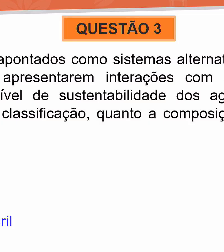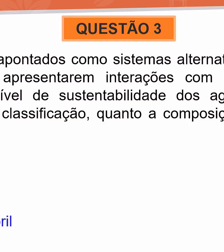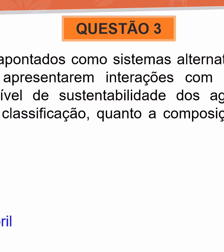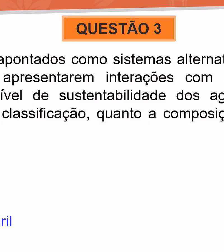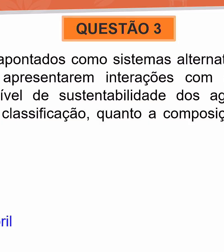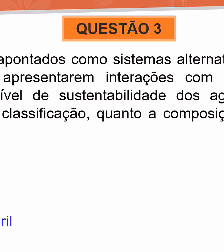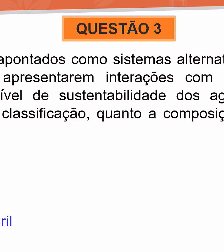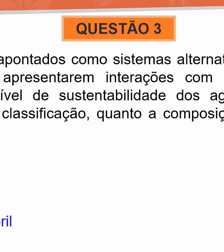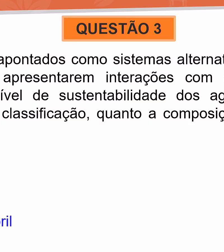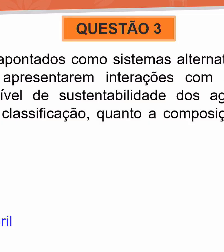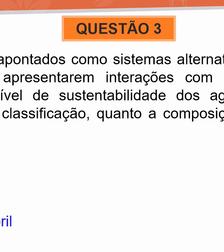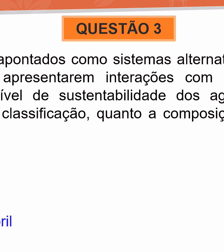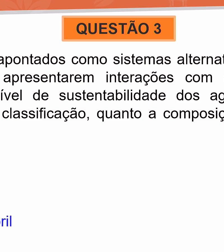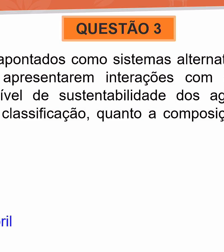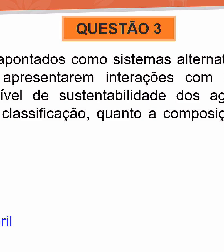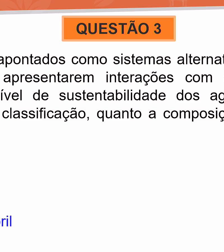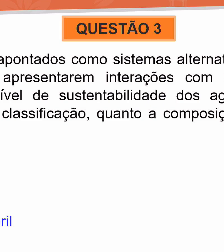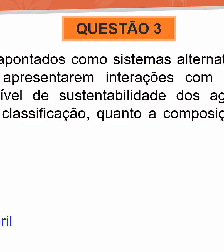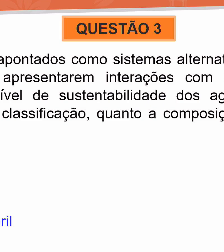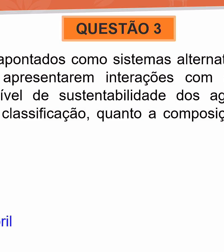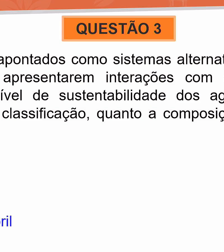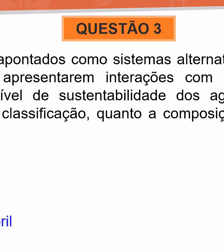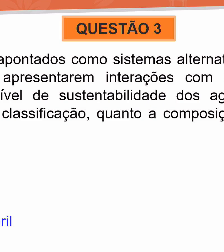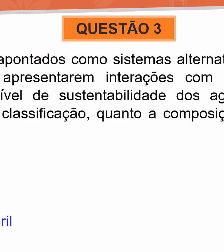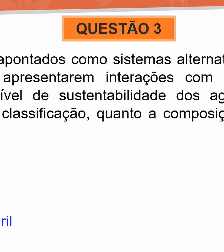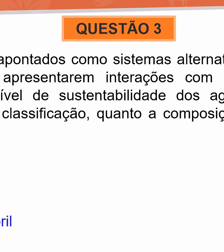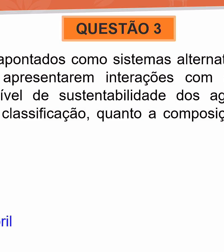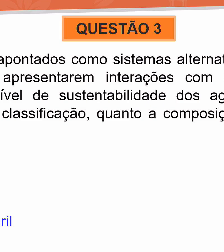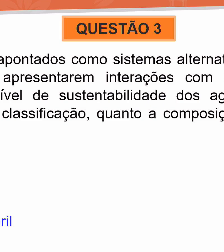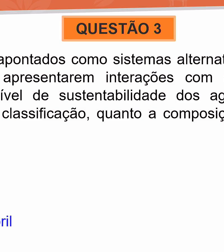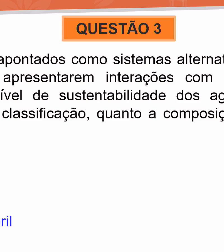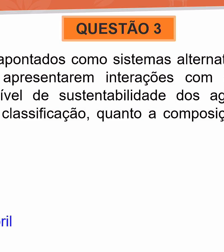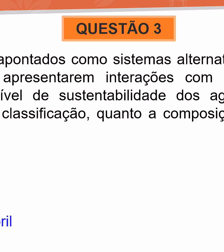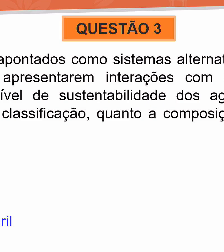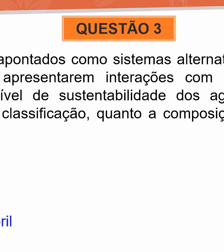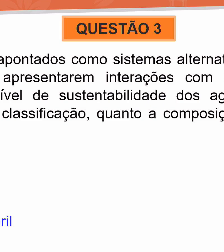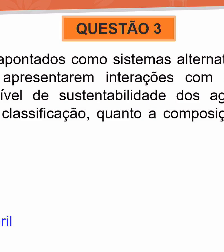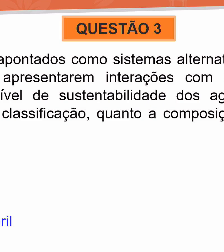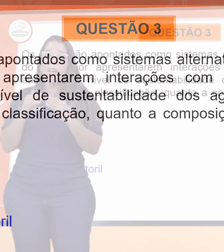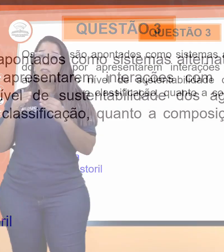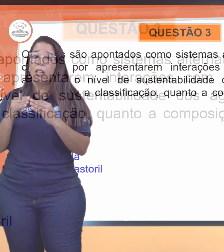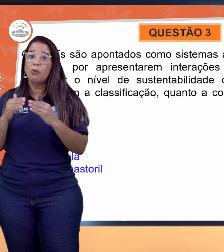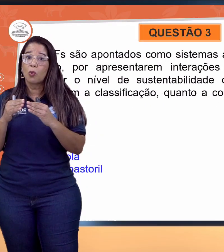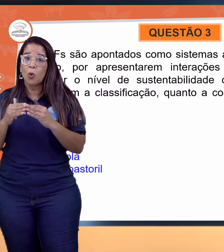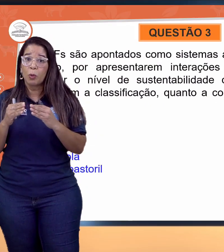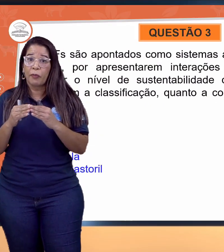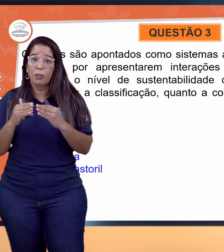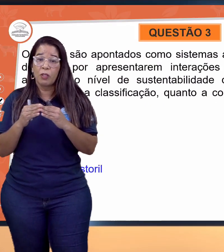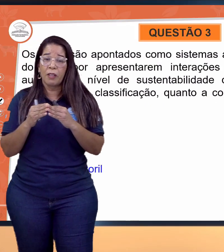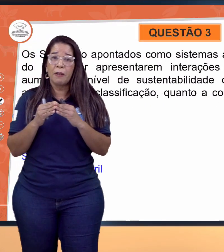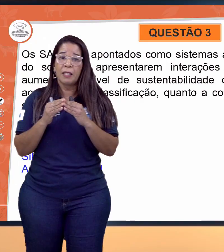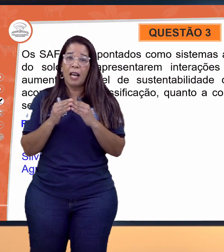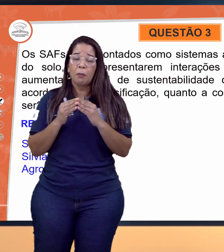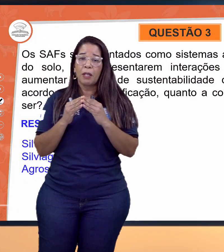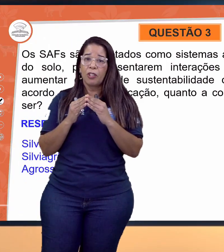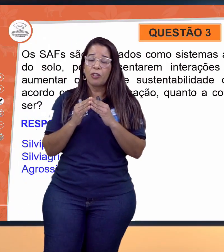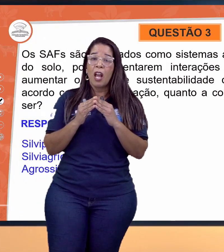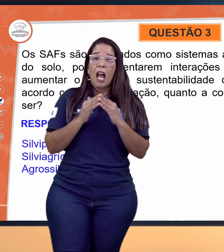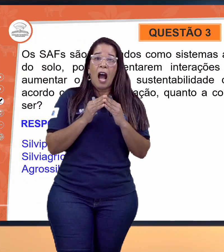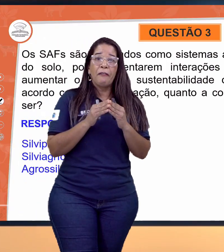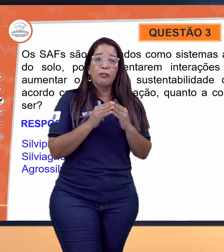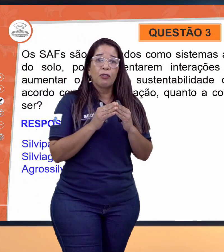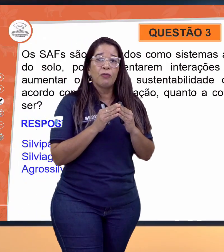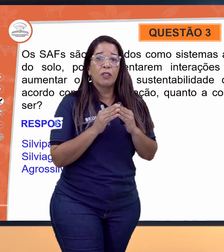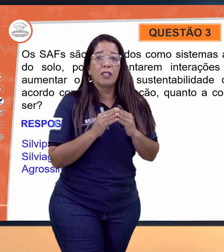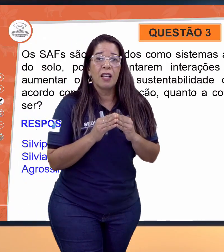tem estudado... deixa eu vir para cá, deixa eu lembrar você uma coisa importantíssima. A gente tem observado lá nos grupos, os professores têm mandado para a gente